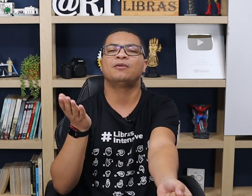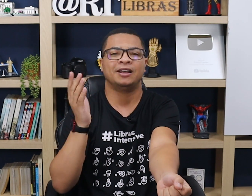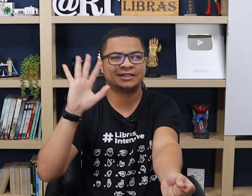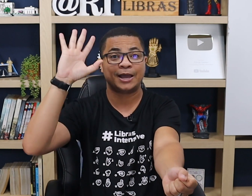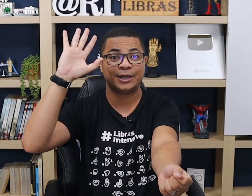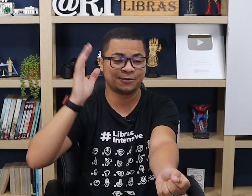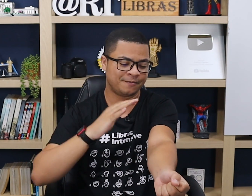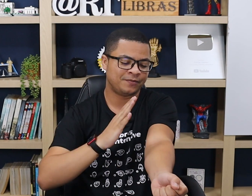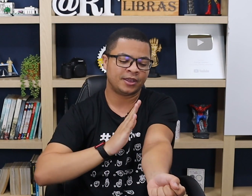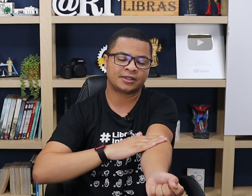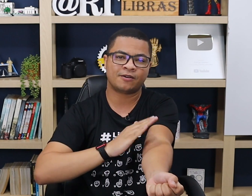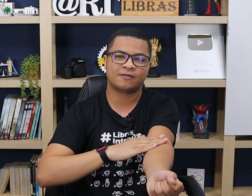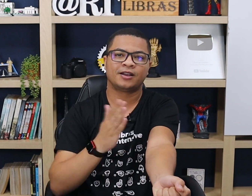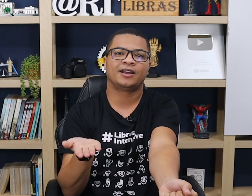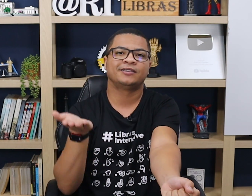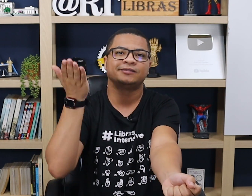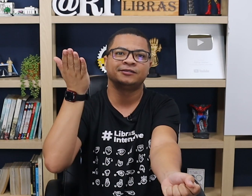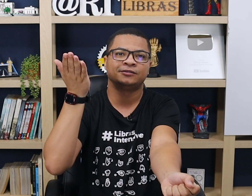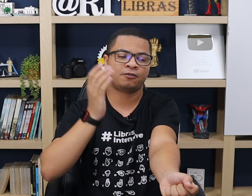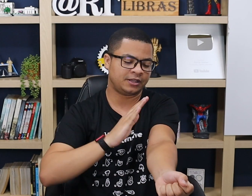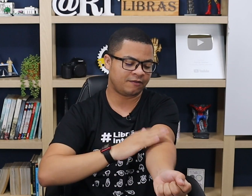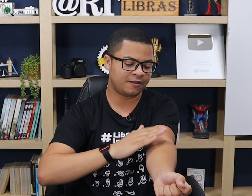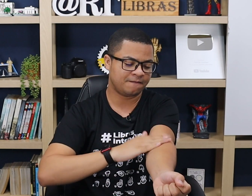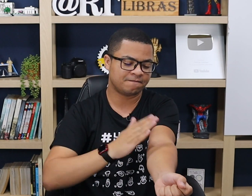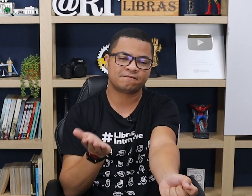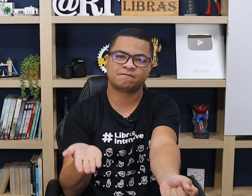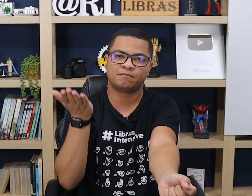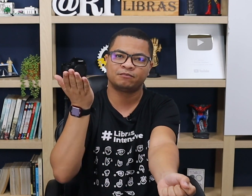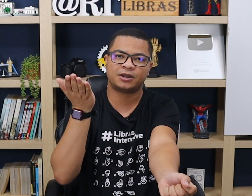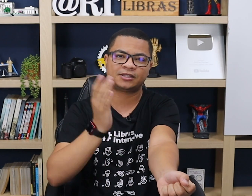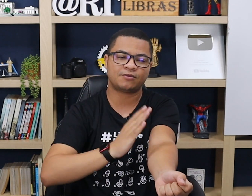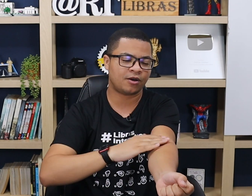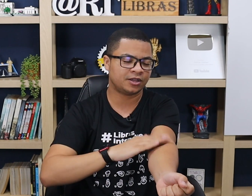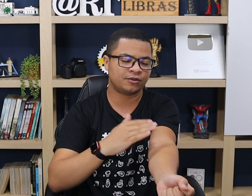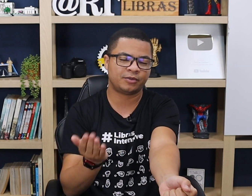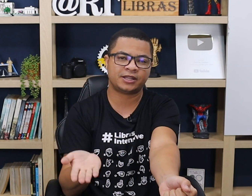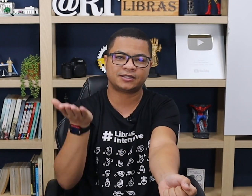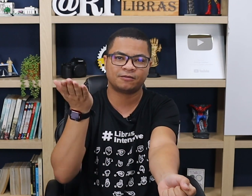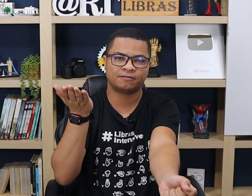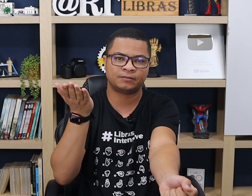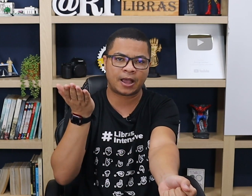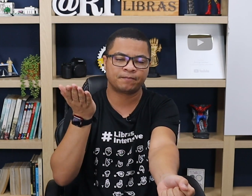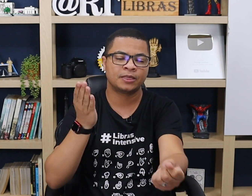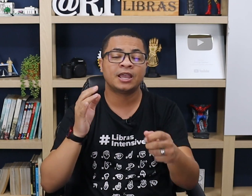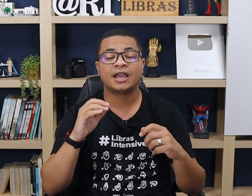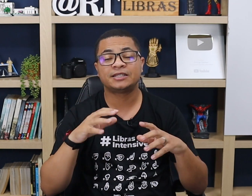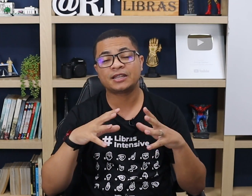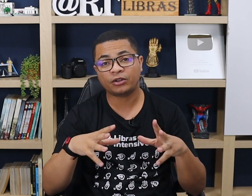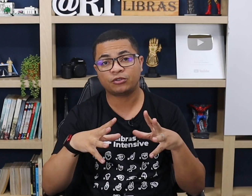saiu então foi tá vendo pressão alta ou hipertensão tá esse sinal